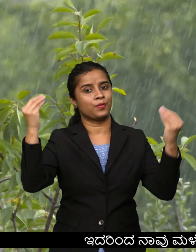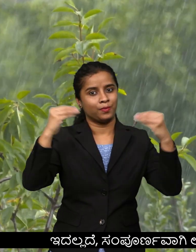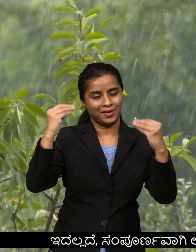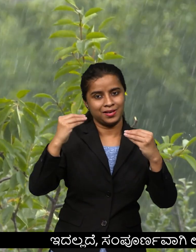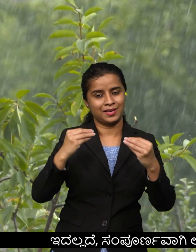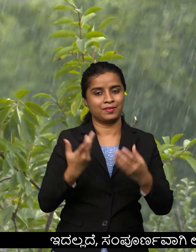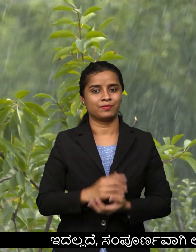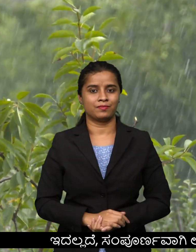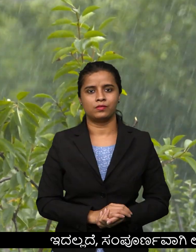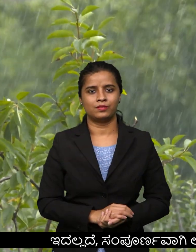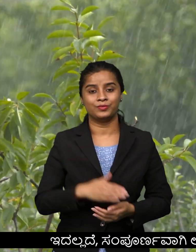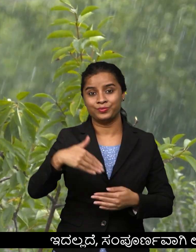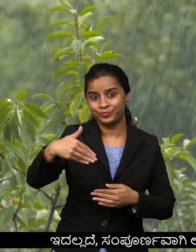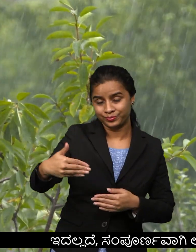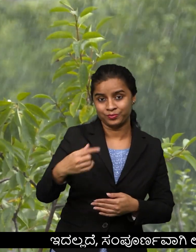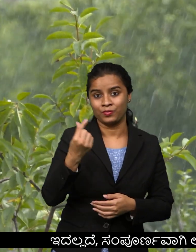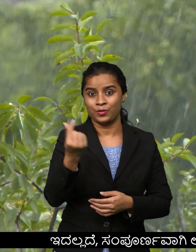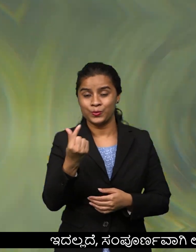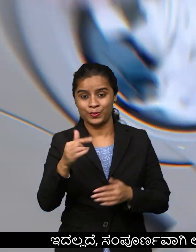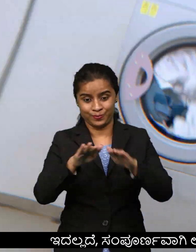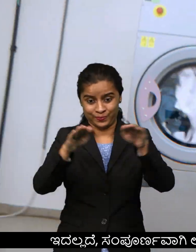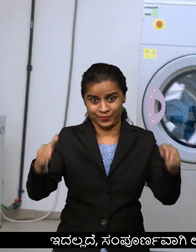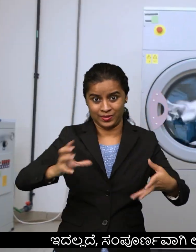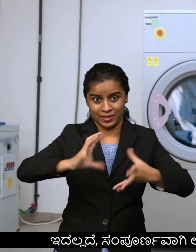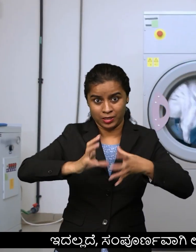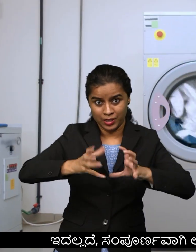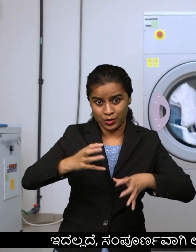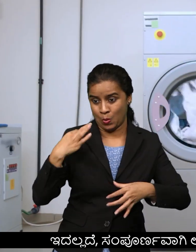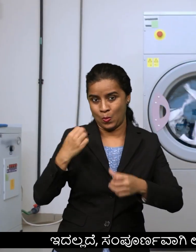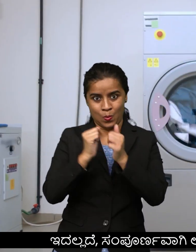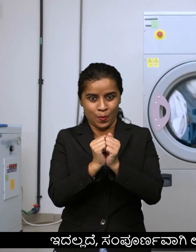ಪಡೆಯಬಹುದು. ಇದಲ್ಲದೆ ಸಂಪೂರ್ಣವಾಗಿ ಲೋಡ್ ಮಾಡಿದಾಗ